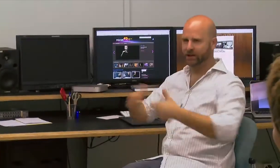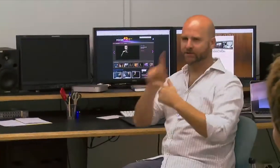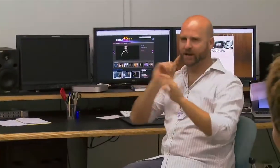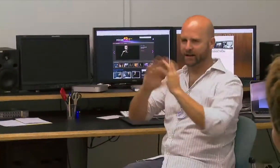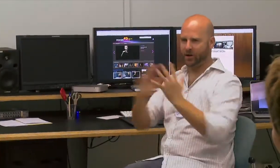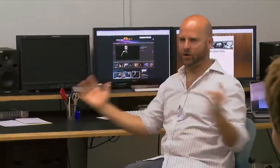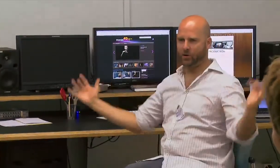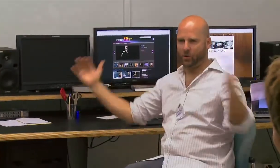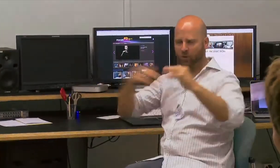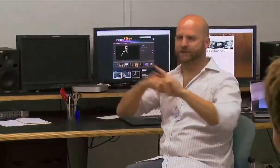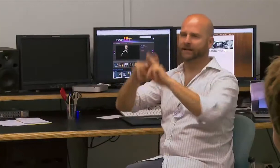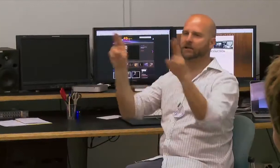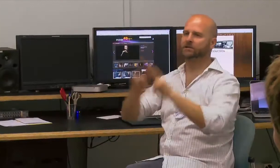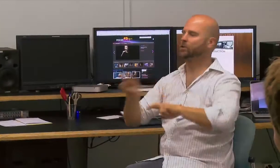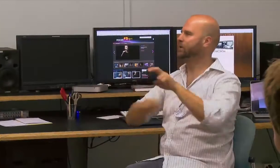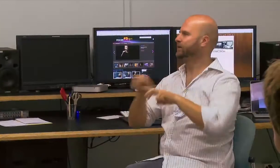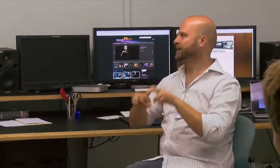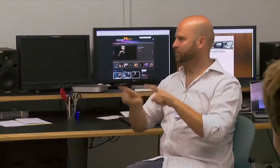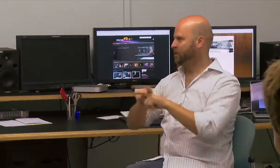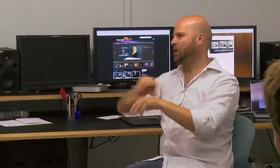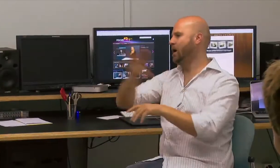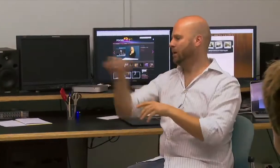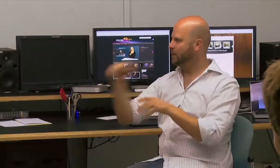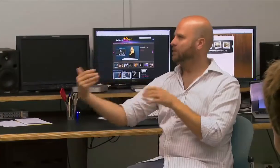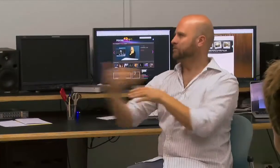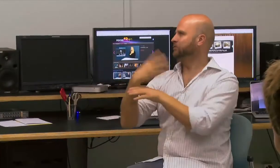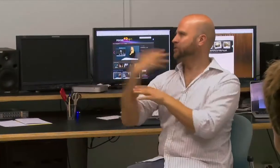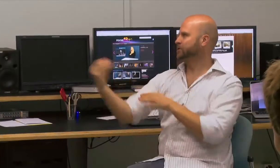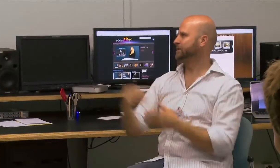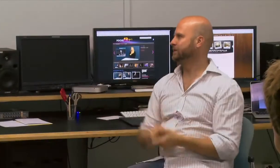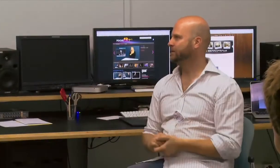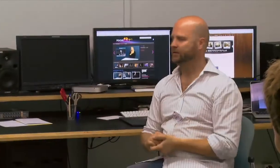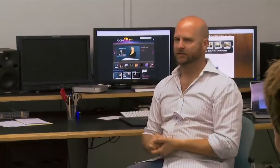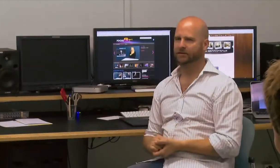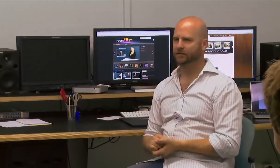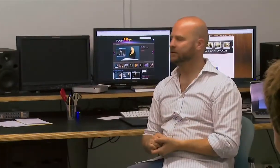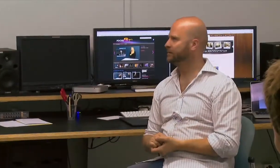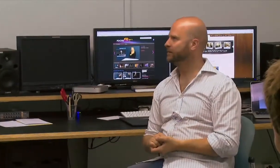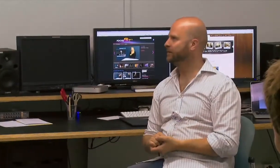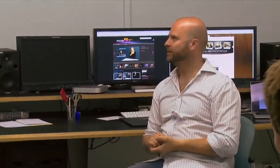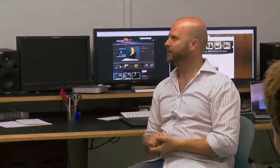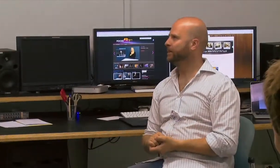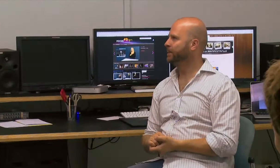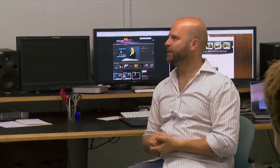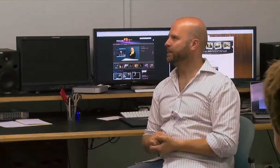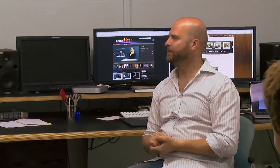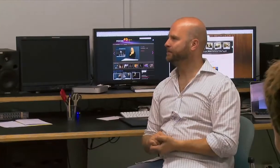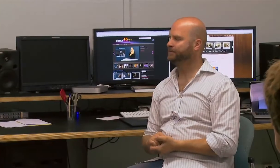zum Beispiel an einem Kongress, Weltkongress, wenn wir da sind, da verwenden wir internationale Gebärden, die kann man dann